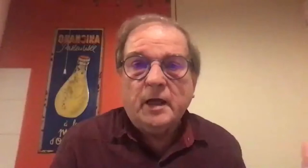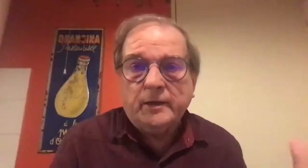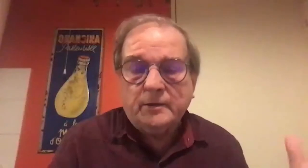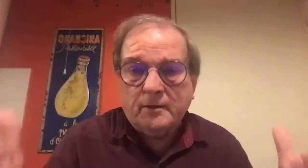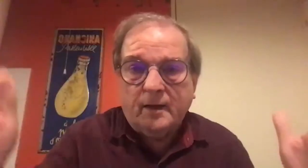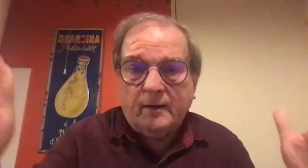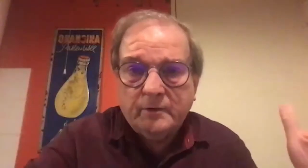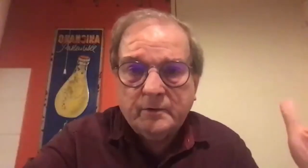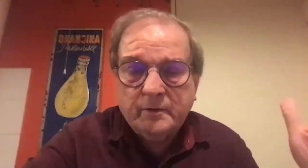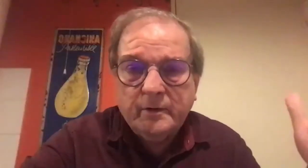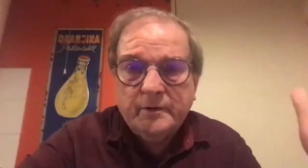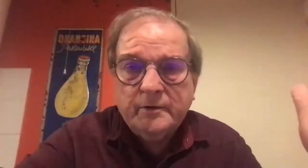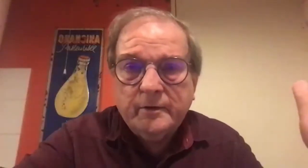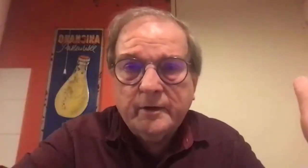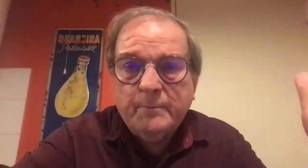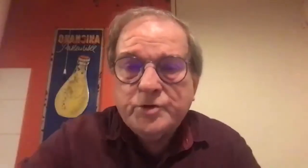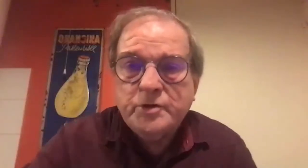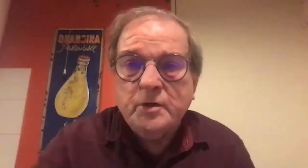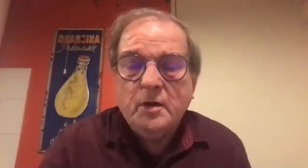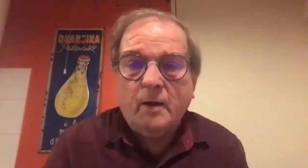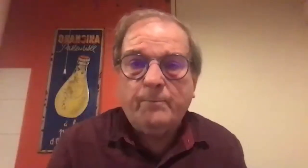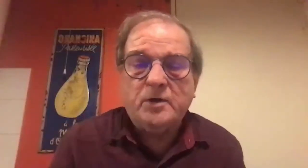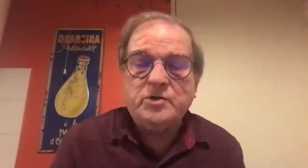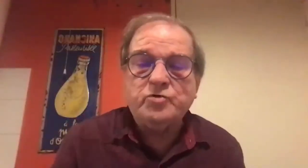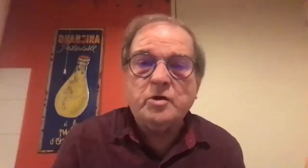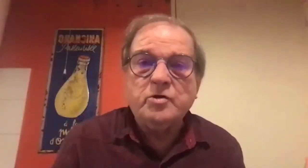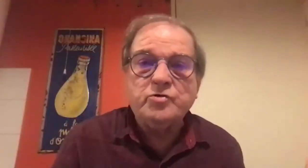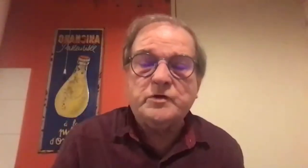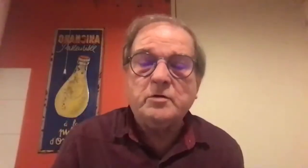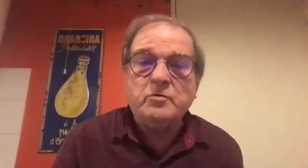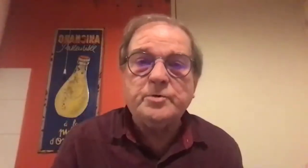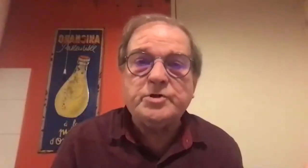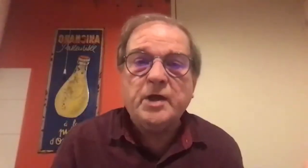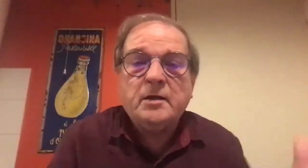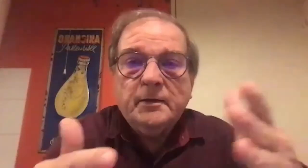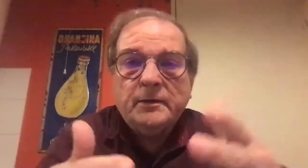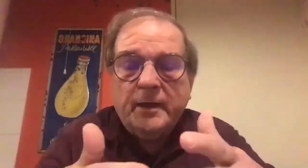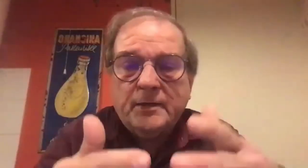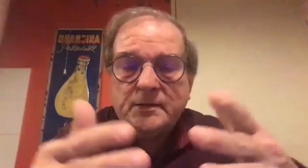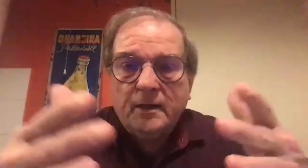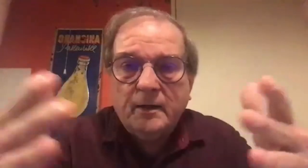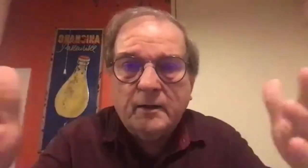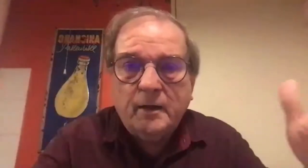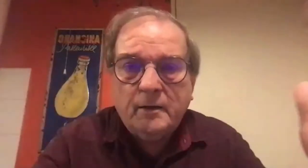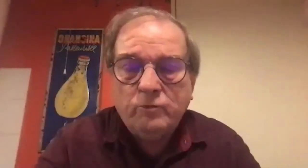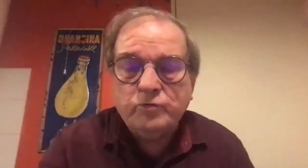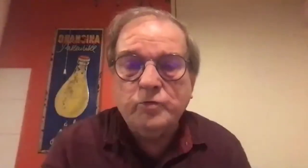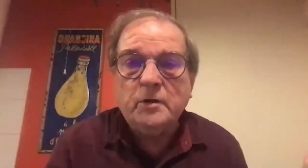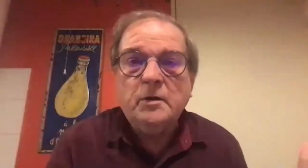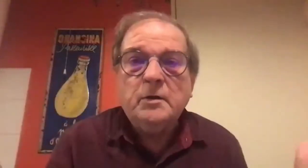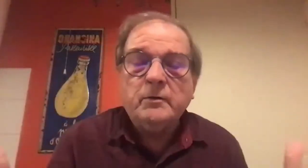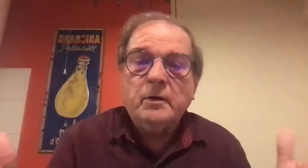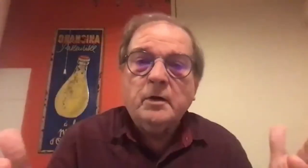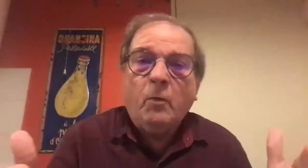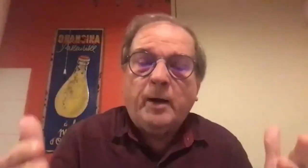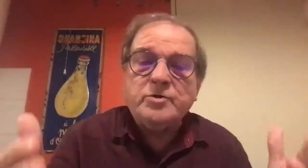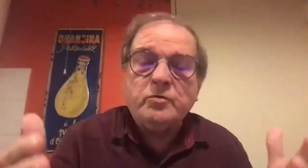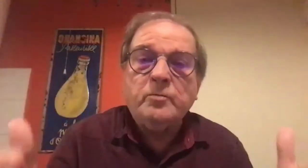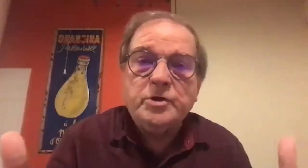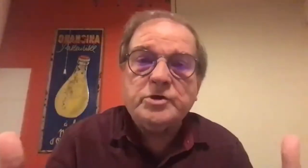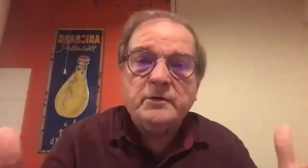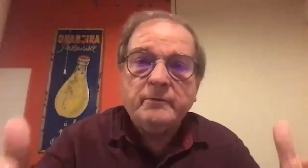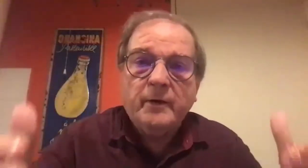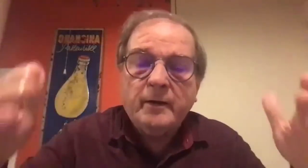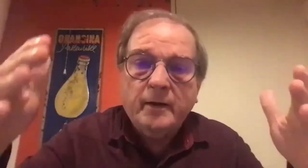direita, que tentava impedir a posse de Juscelino Kubitschek. Nessa altura, né, o